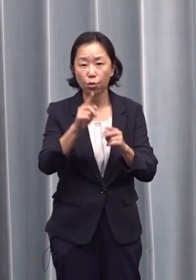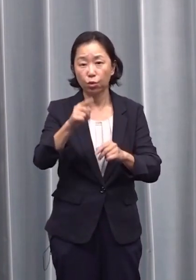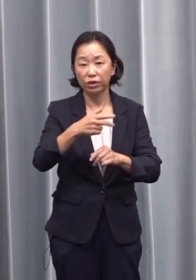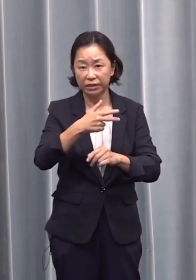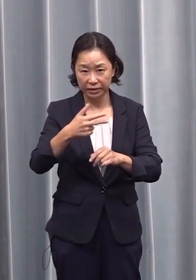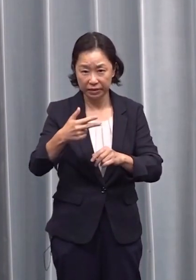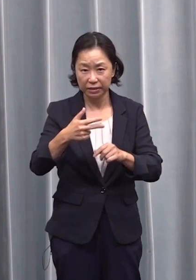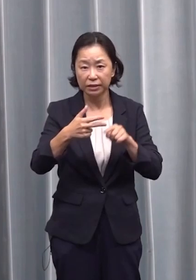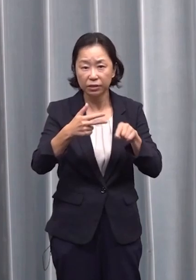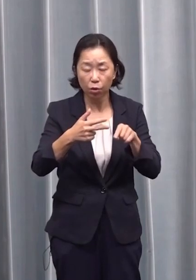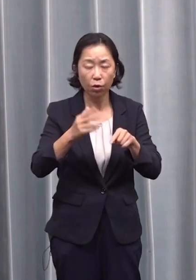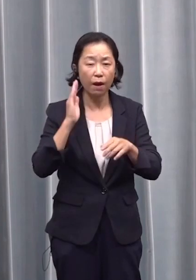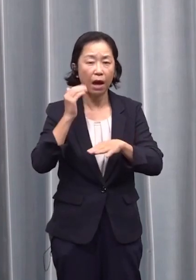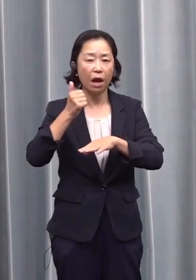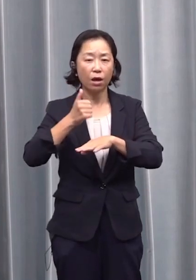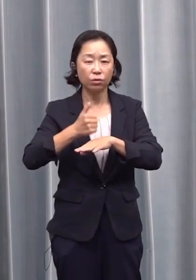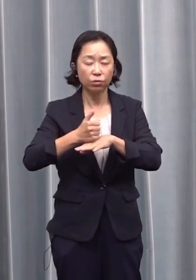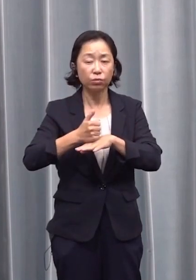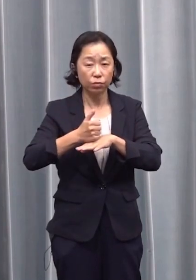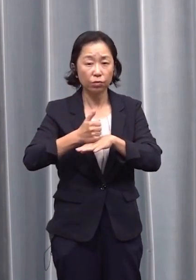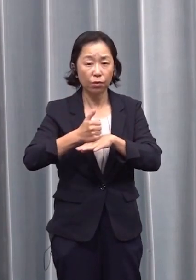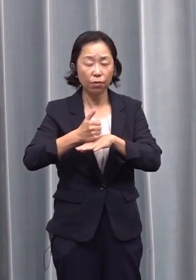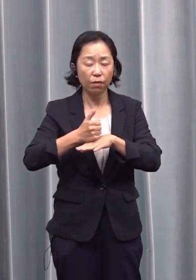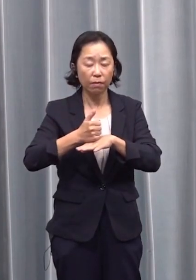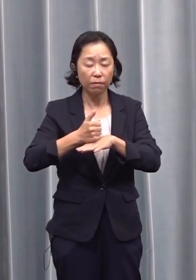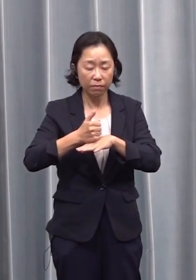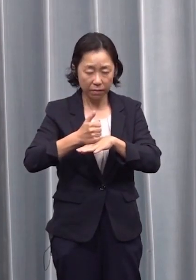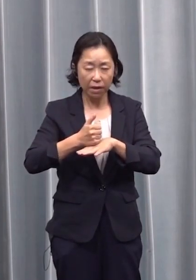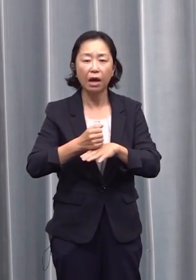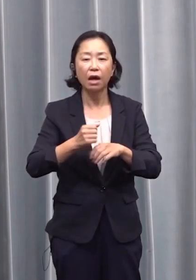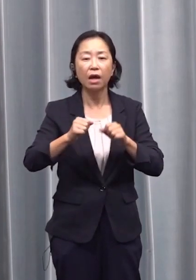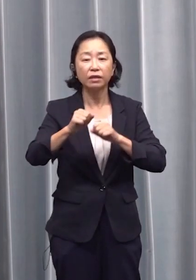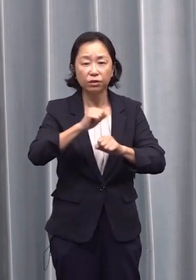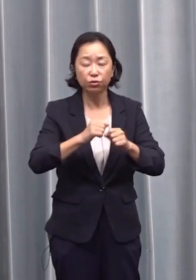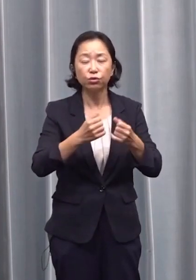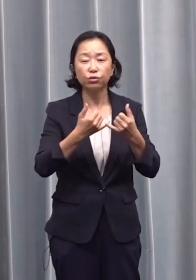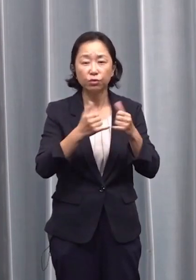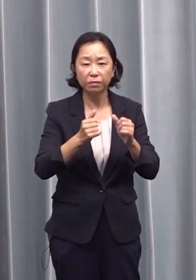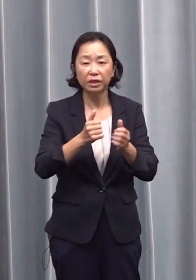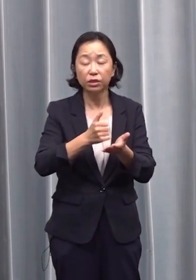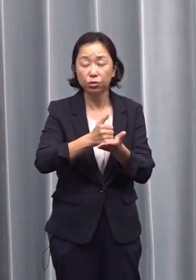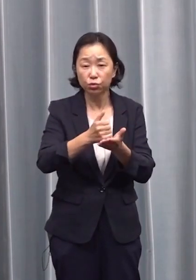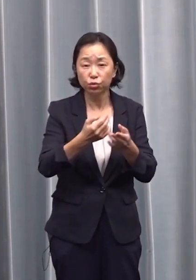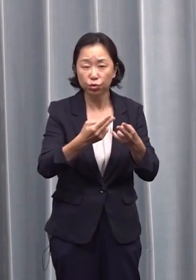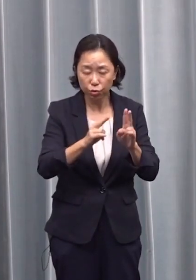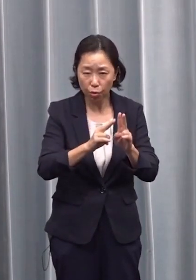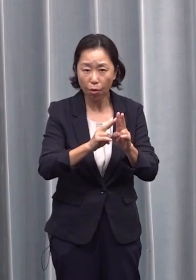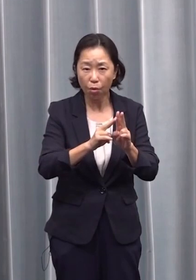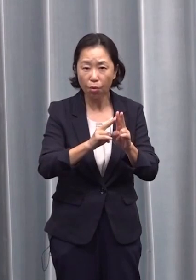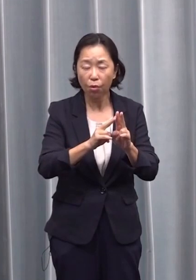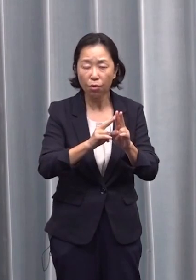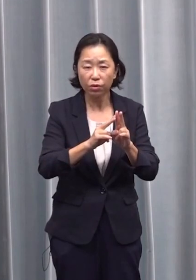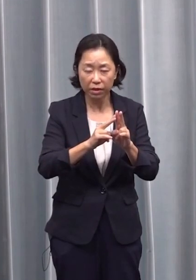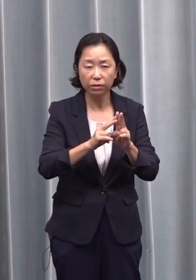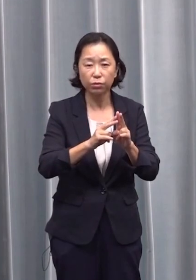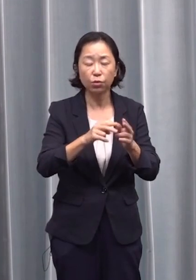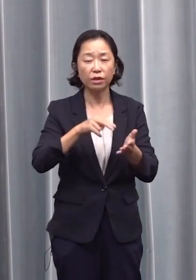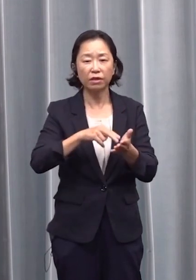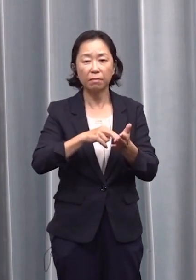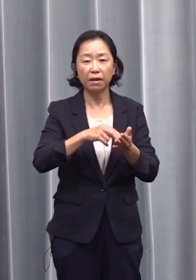が望んだ人事ということもあるんではないんですか。これは自民党として決めたので岸田さん官邸の意向はないという理解でよろしいです